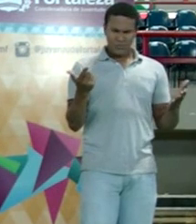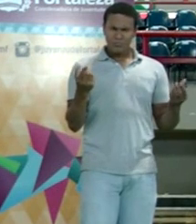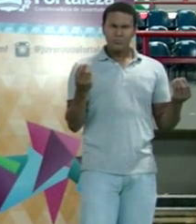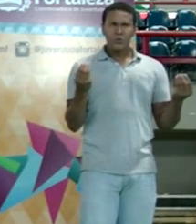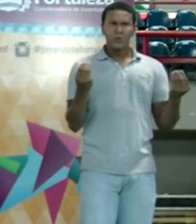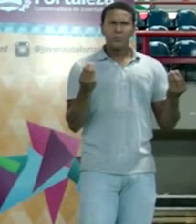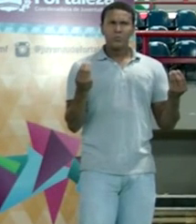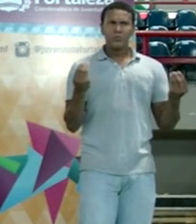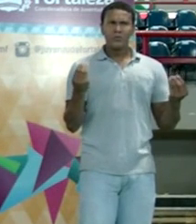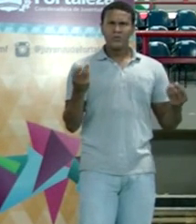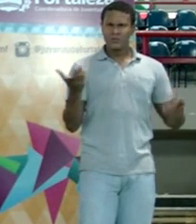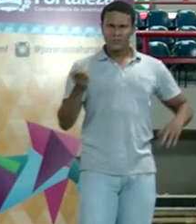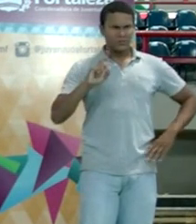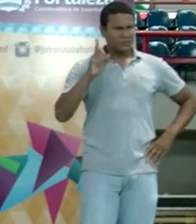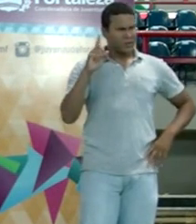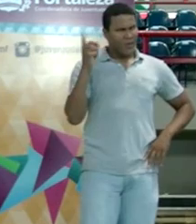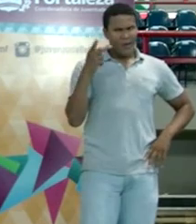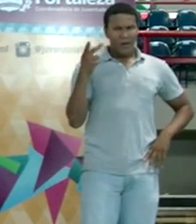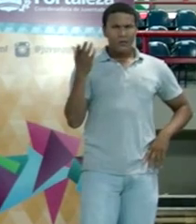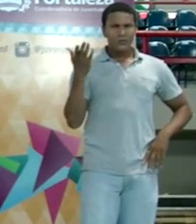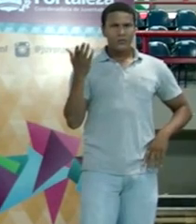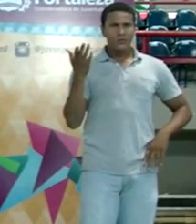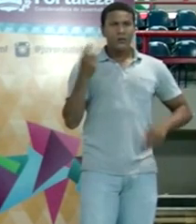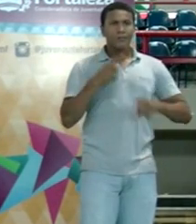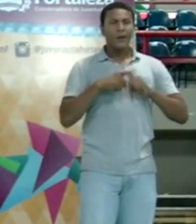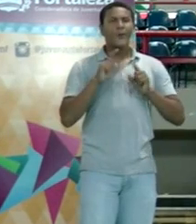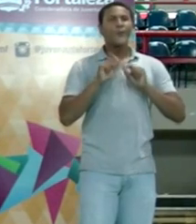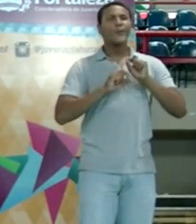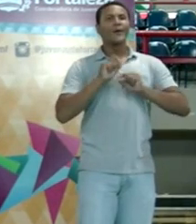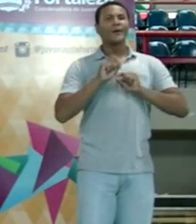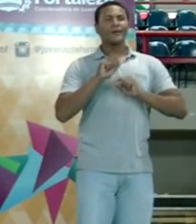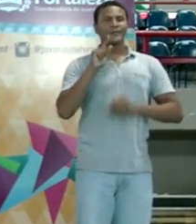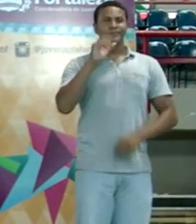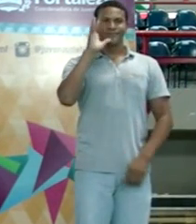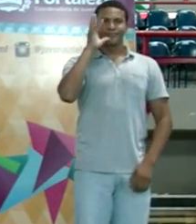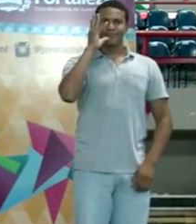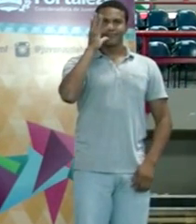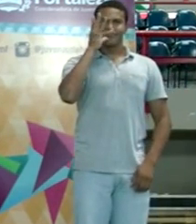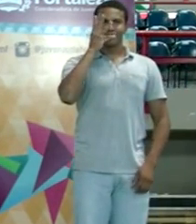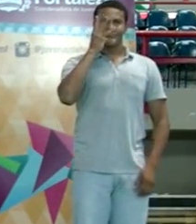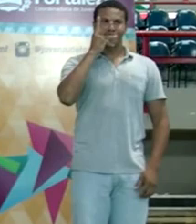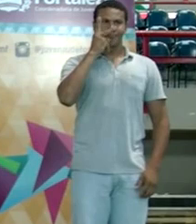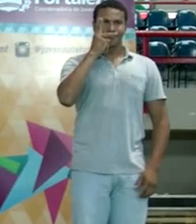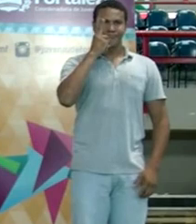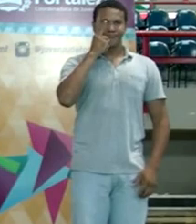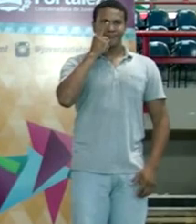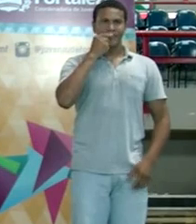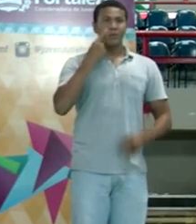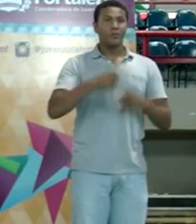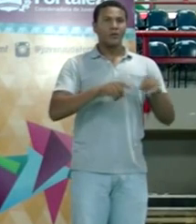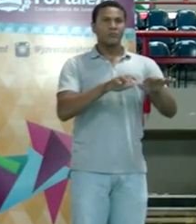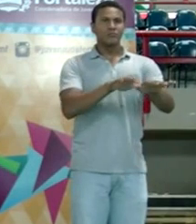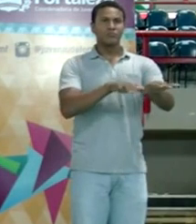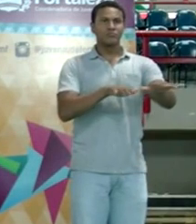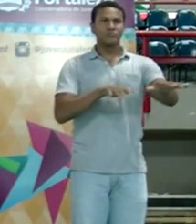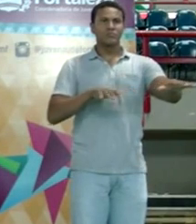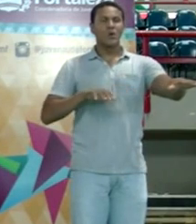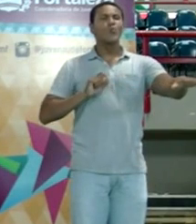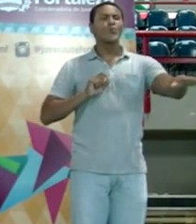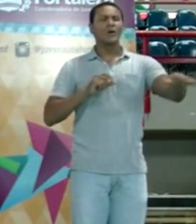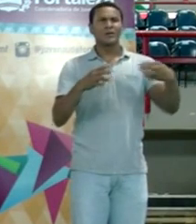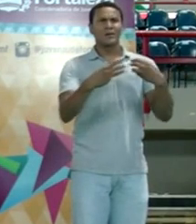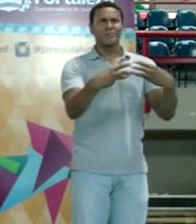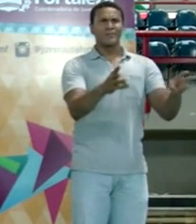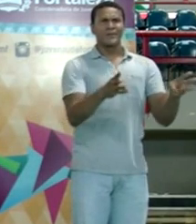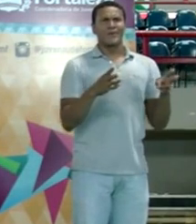que acontece? Um dos motivos é que demora demais para eles chegarem aqui. Demora muito porque tem engarrafamento de caminhão na